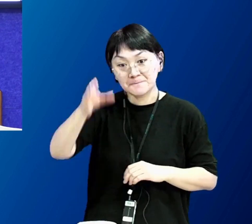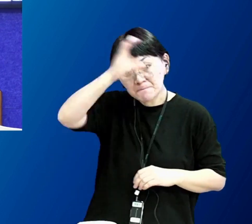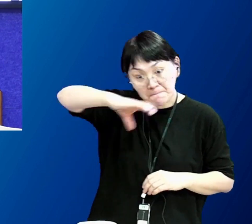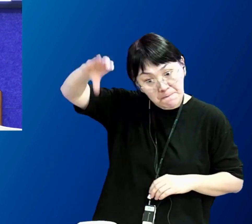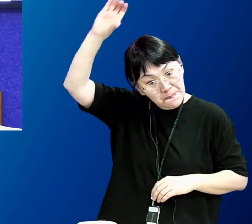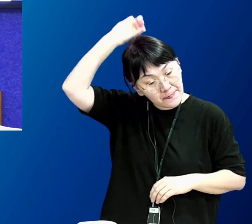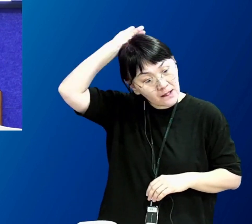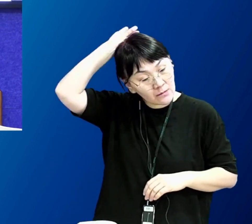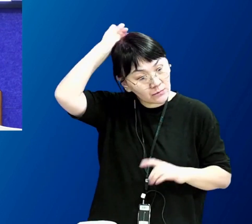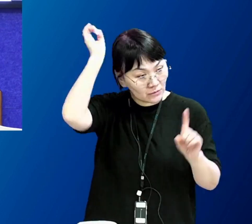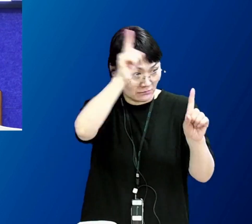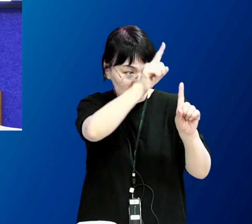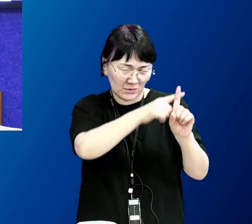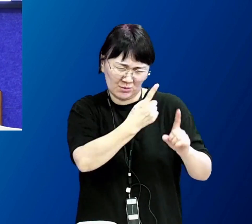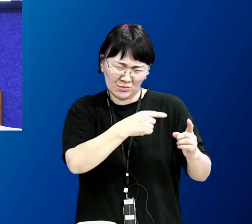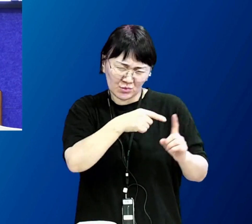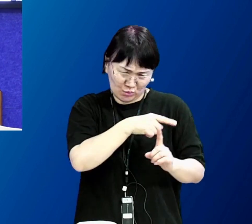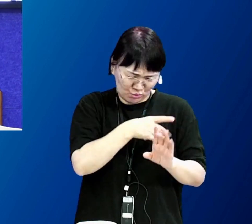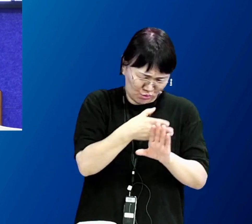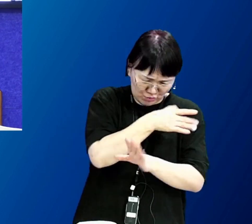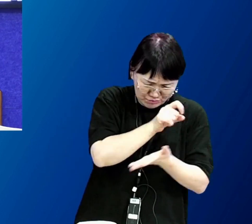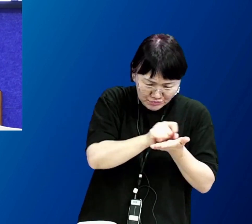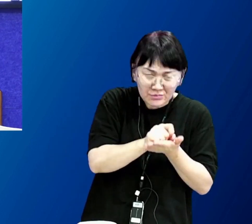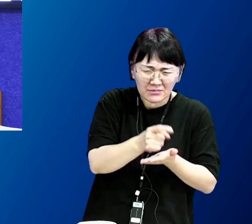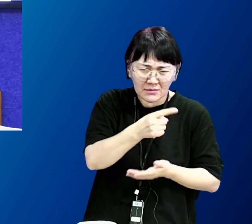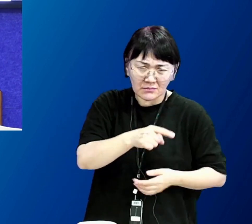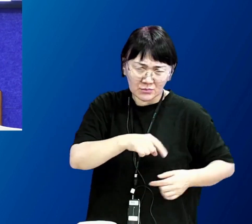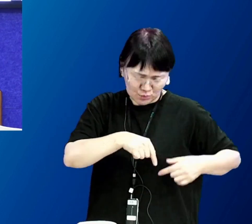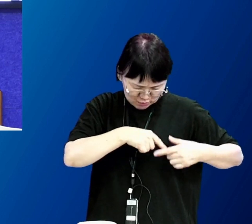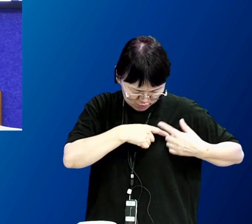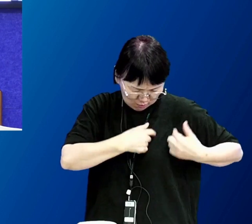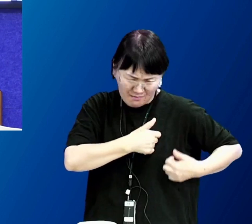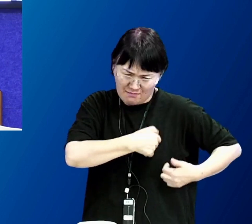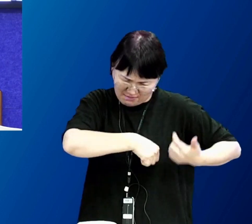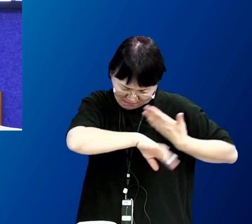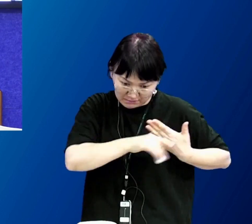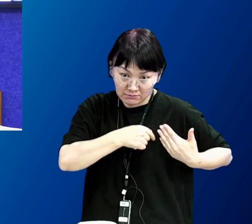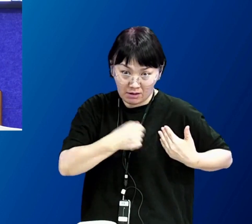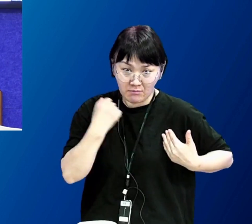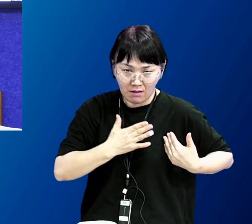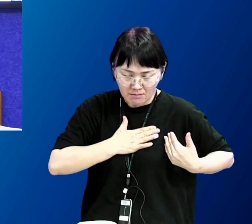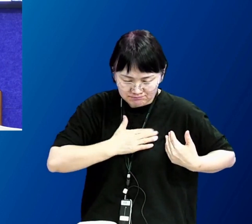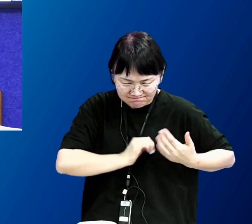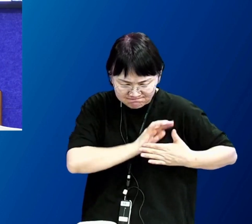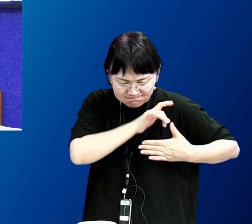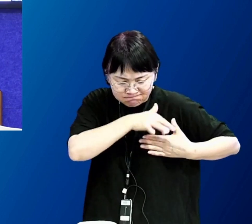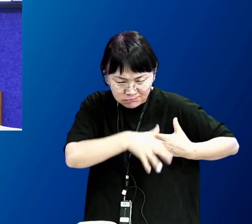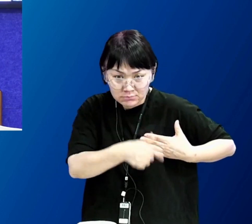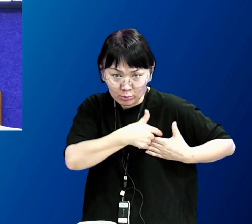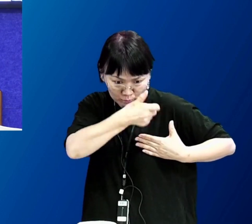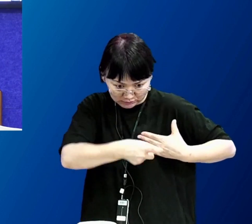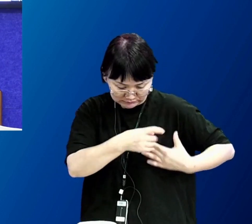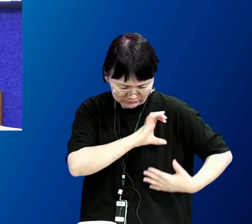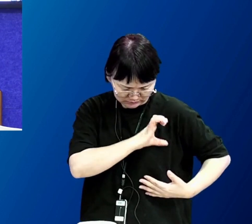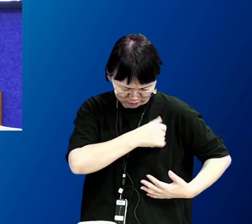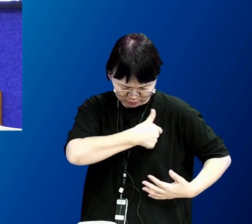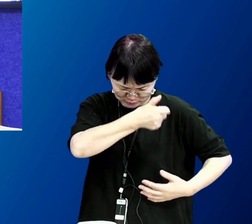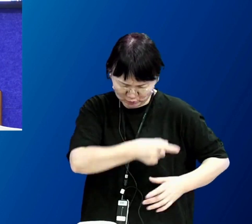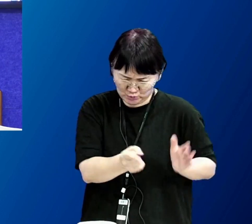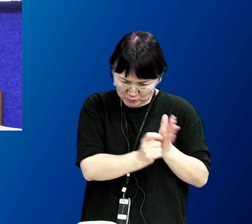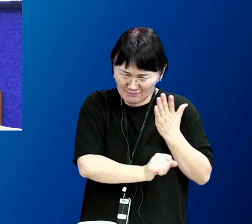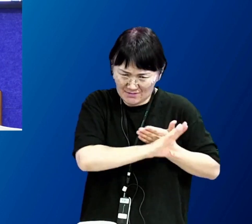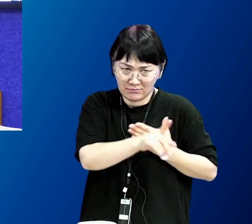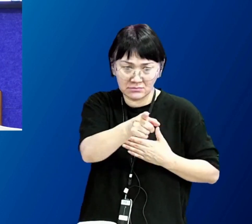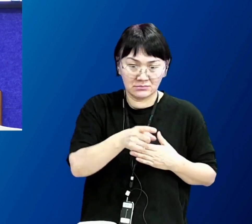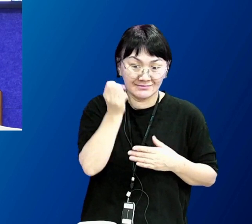Соломонч тэр юуны дөрөв зүрхээ хамгаалаа тэндээс амийн болог ундран гарнаа гэж хэлээд эцэст нь тэр зүрх сэтгэлээ